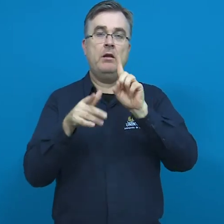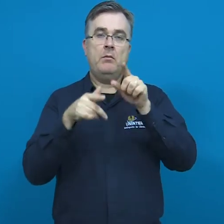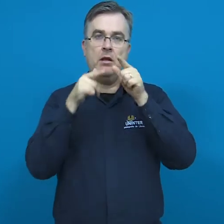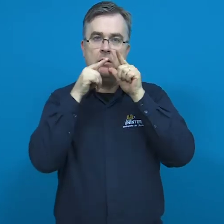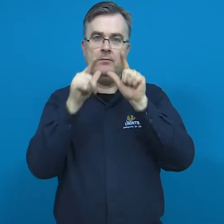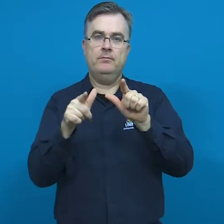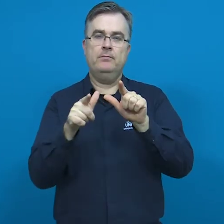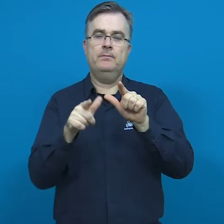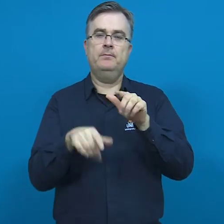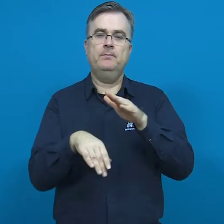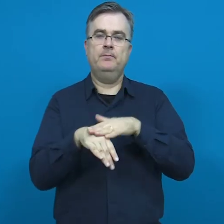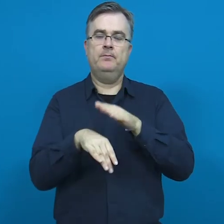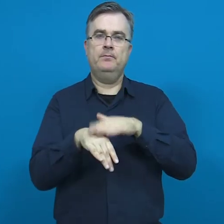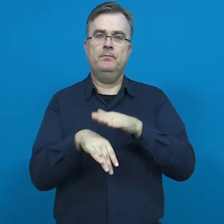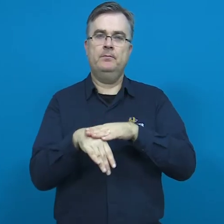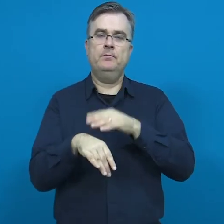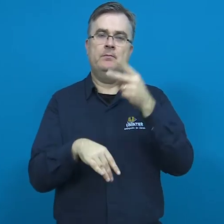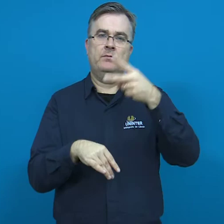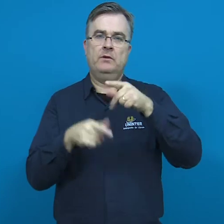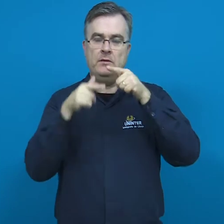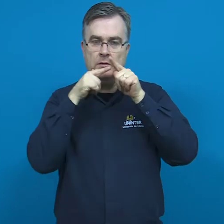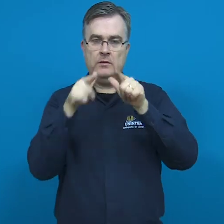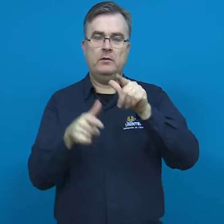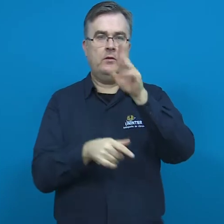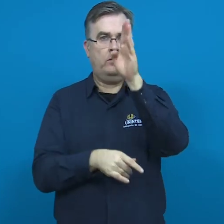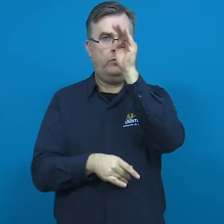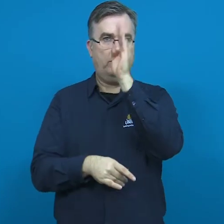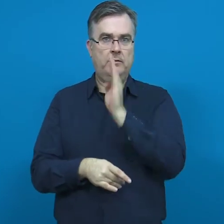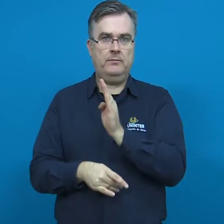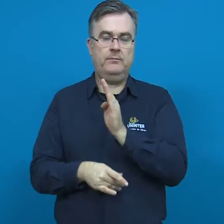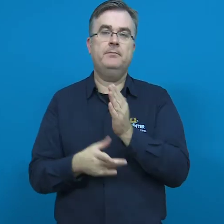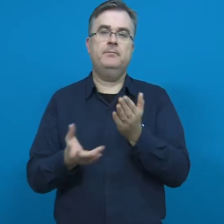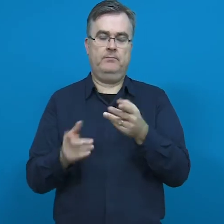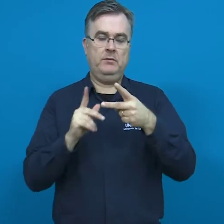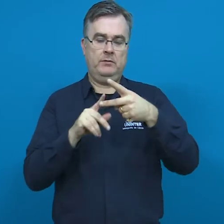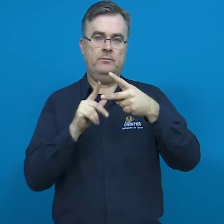é uma língua, é a segunda língua do